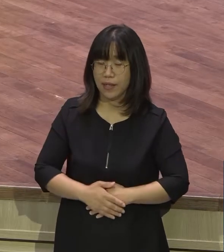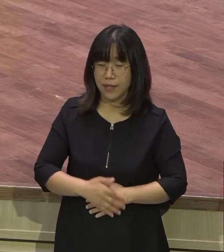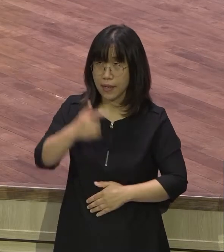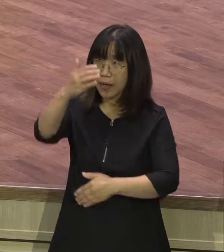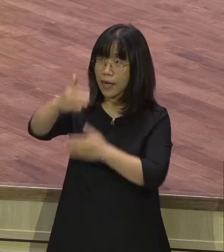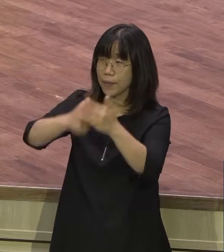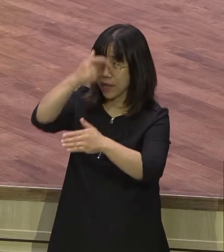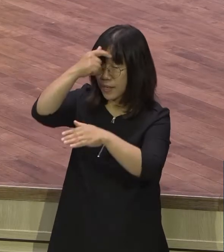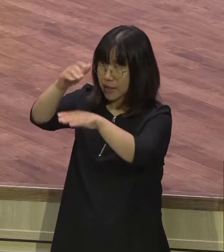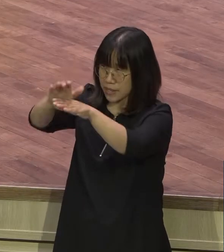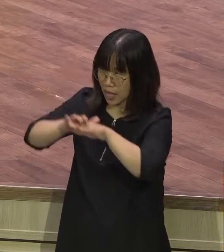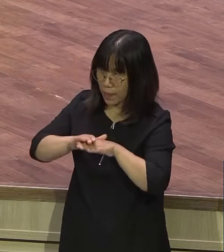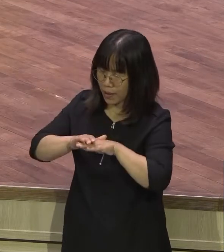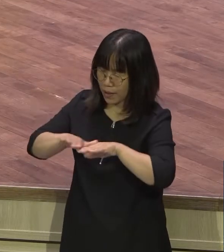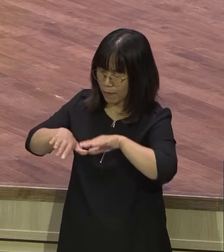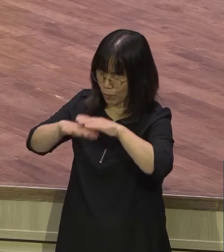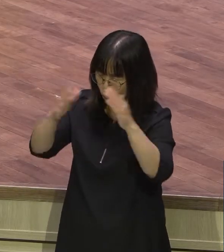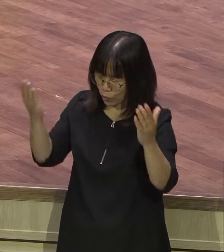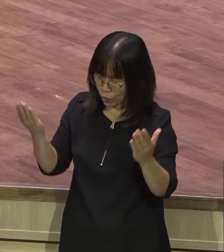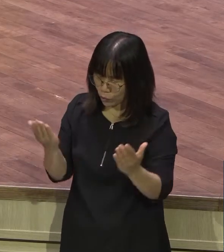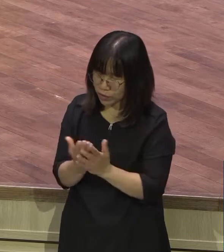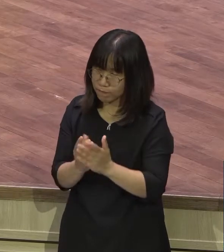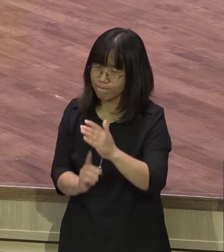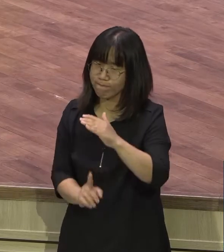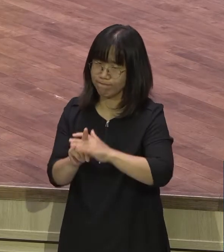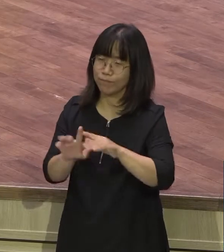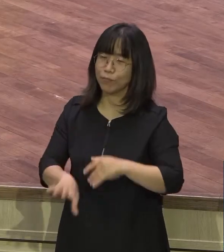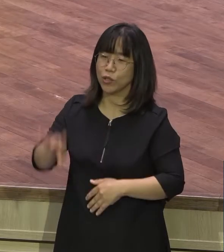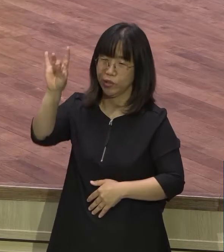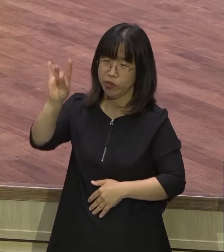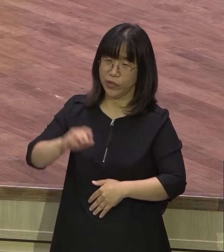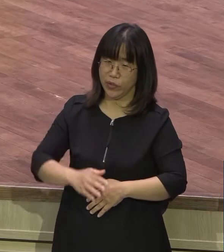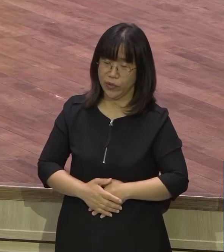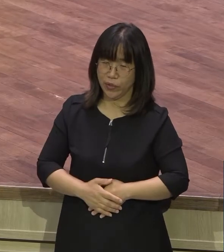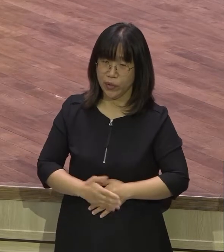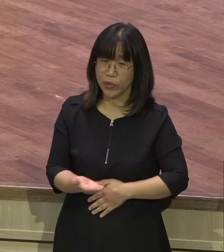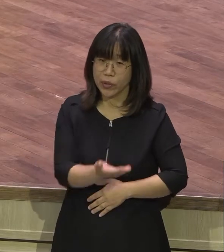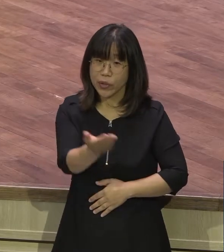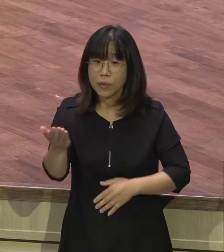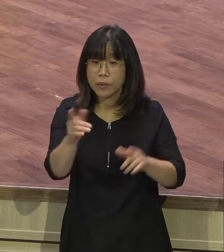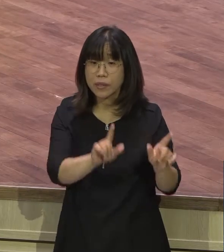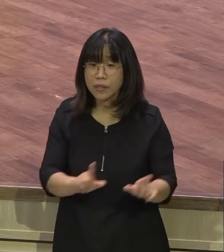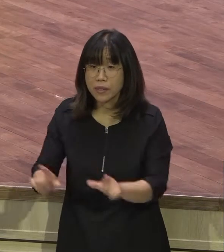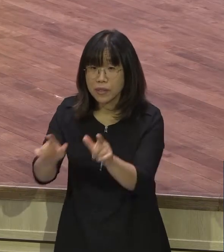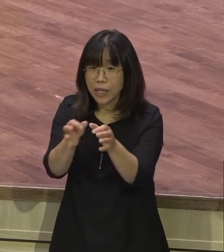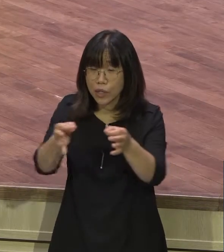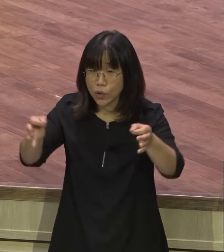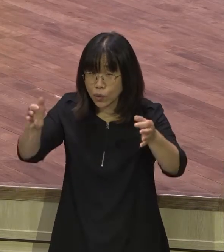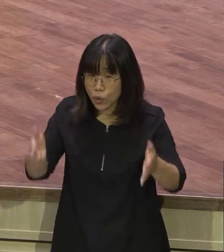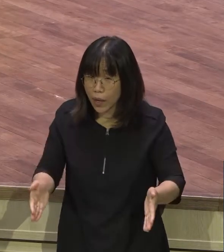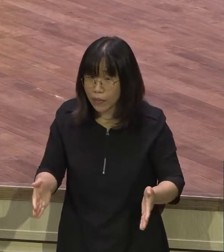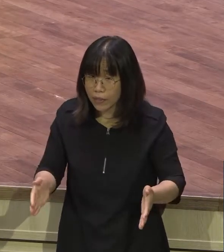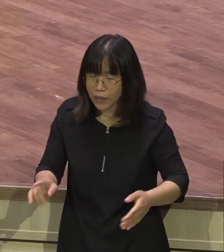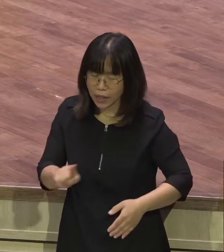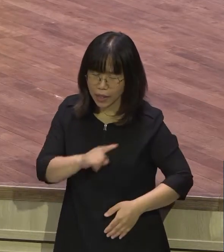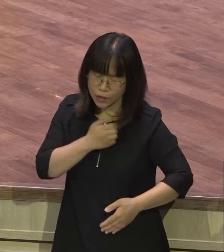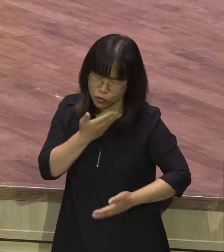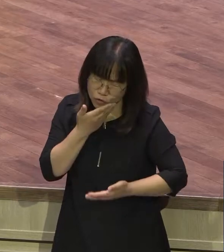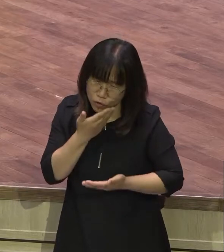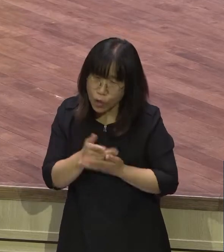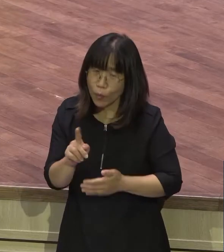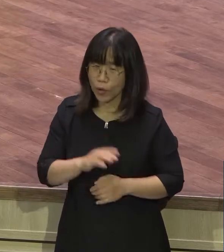것이 우선되어야 된다. 그래서 여러분이 살아가면서 가장 중요한 것은 오늘처럼 이렇게 정신없이